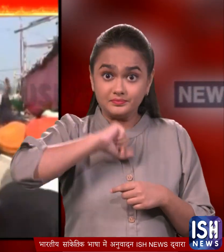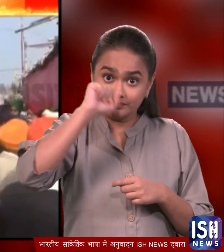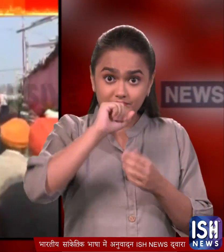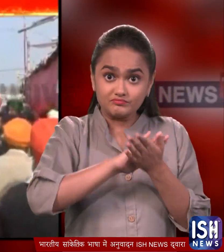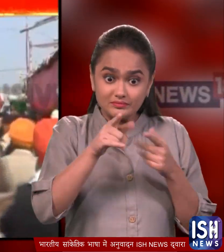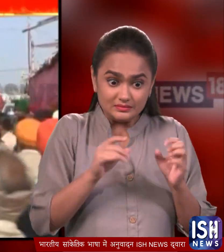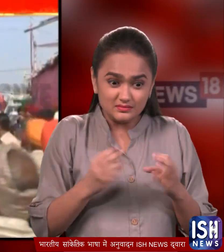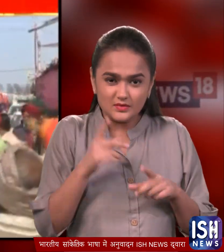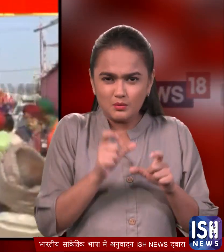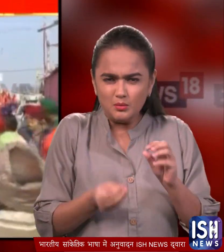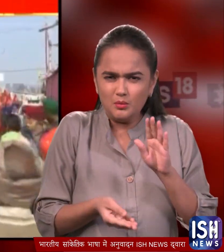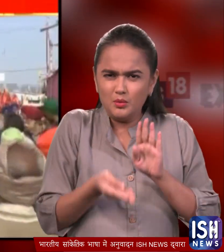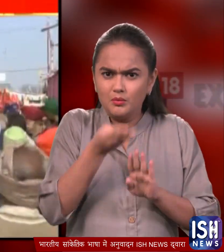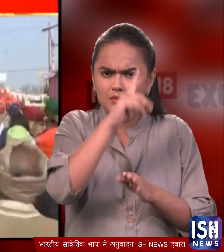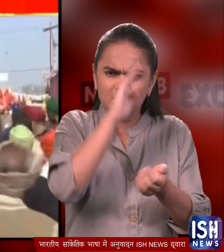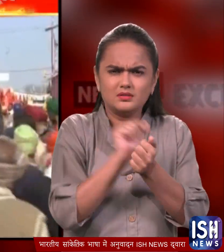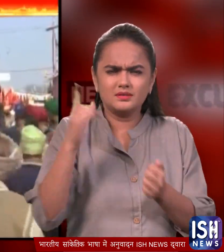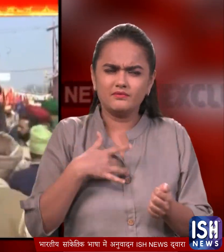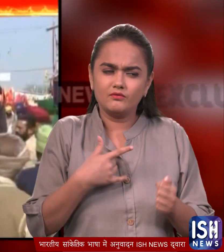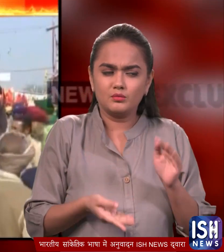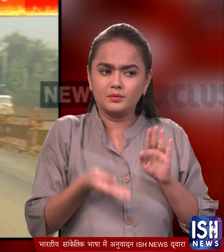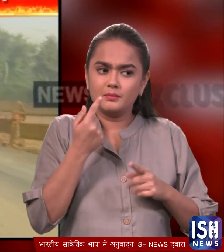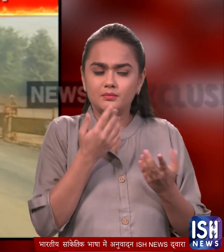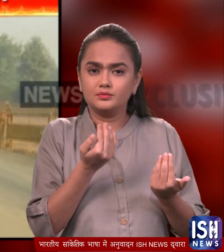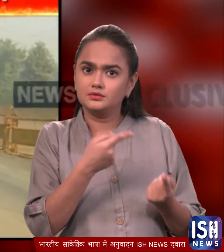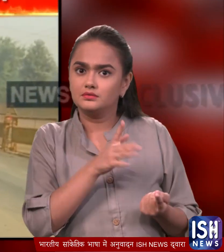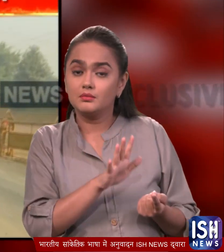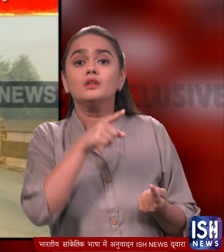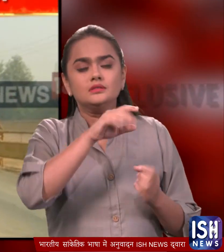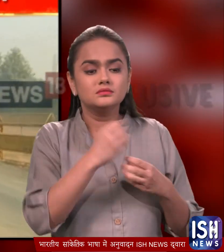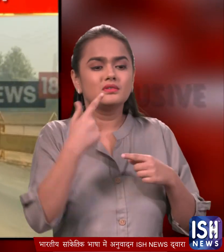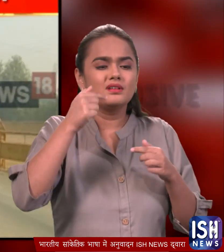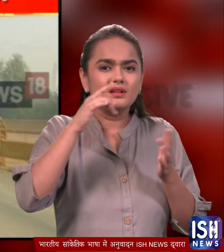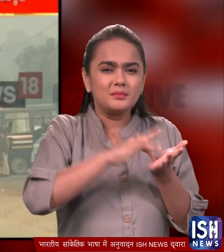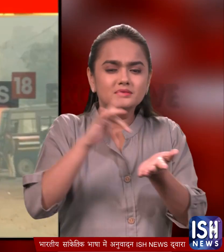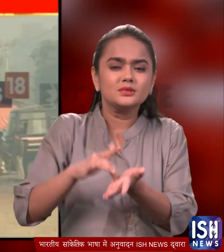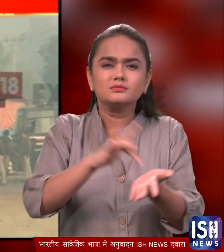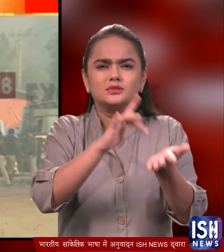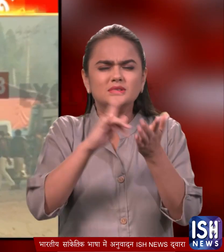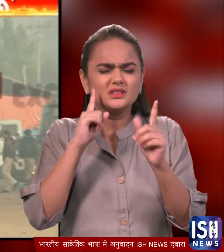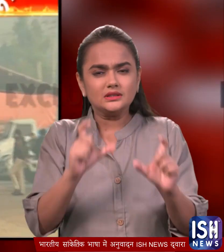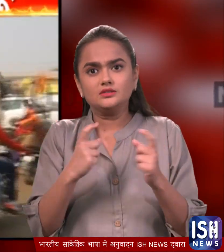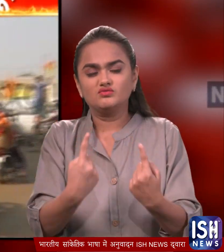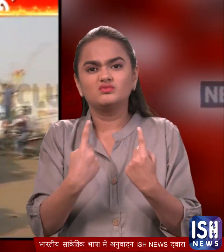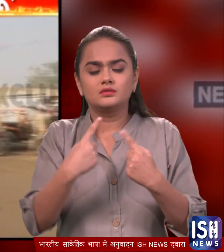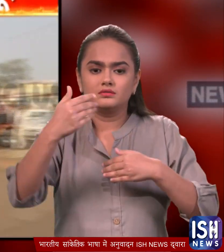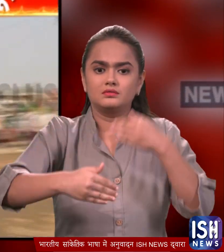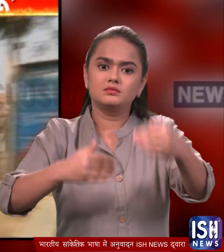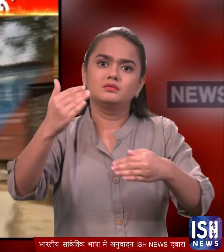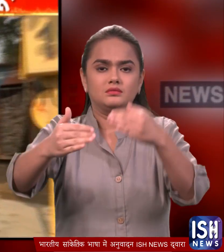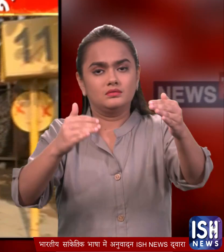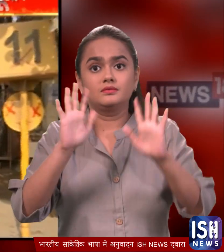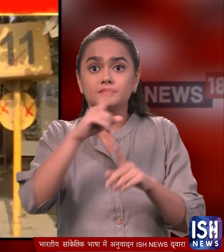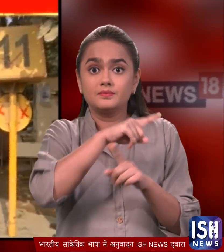चूंकि आंदोलन की हलचल बढ़ने का अंदेशा पुलिस प्रशासन को पहले से था, इसलिए तमाम सीमाओं पर सुरक्षा के पुख्ता इंतजाम नजर आए। सिंघू बॉर्डर